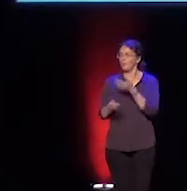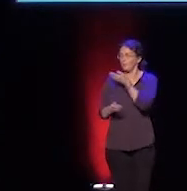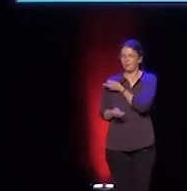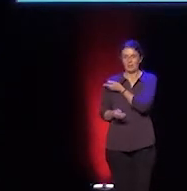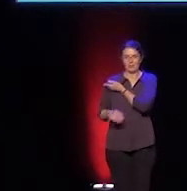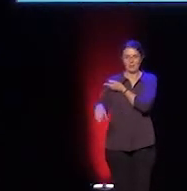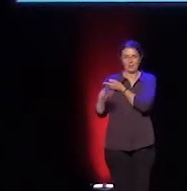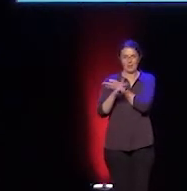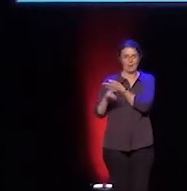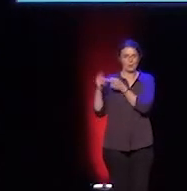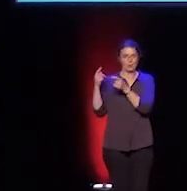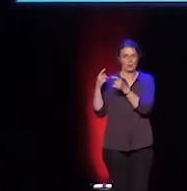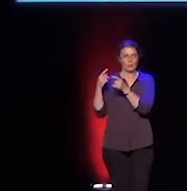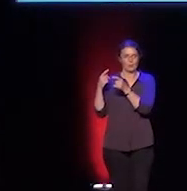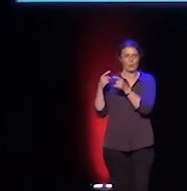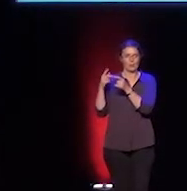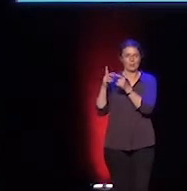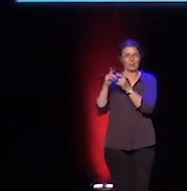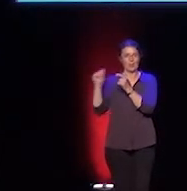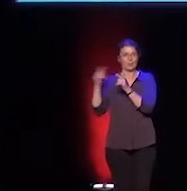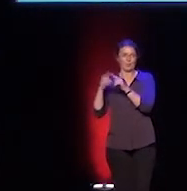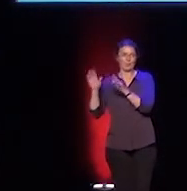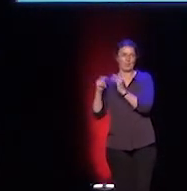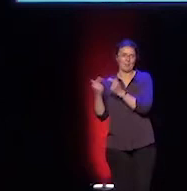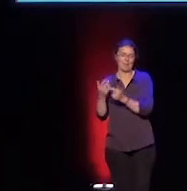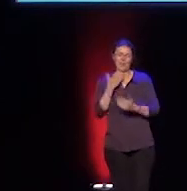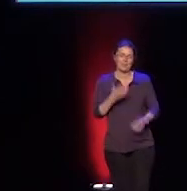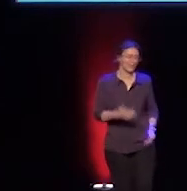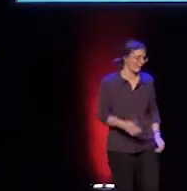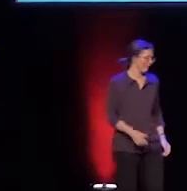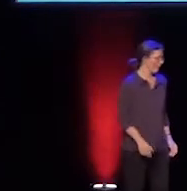Klaus und Klaas und seinem Team. Danke.